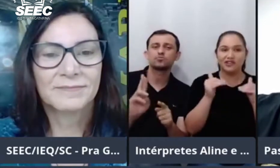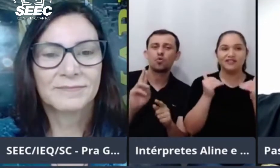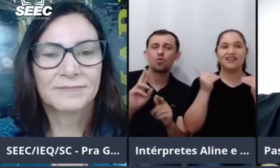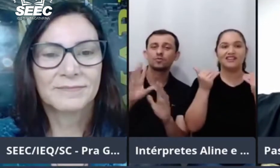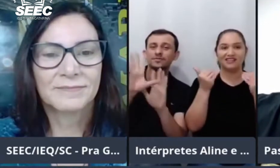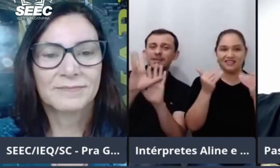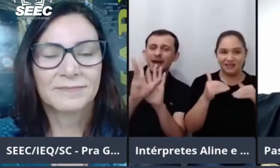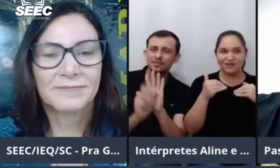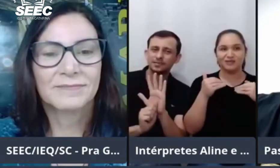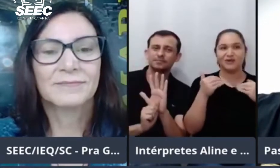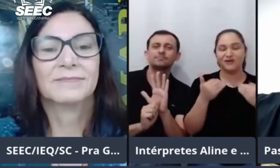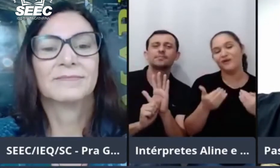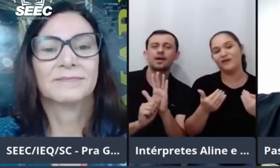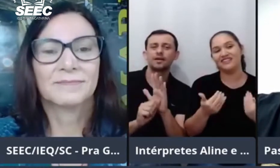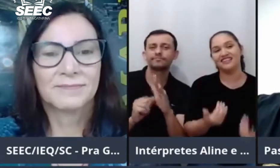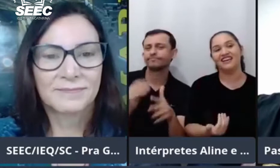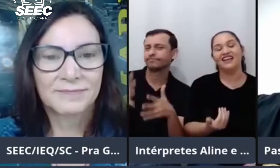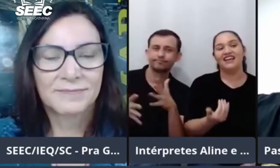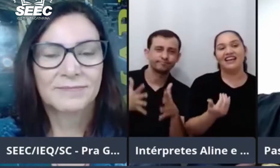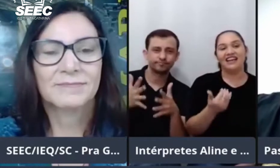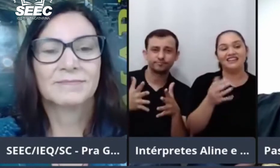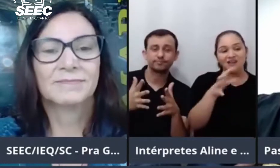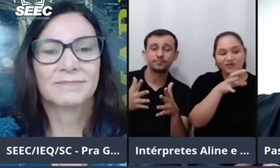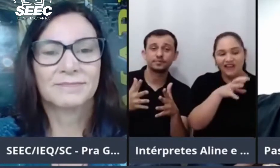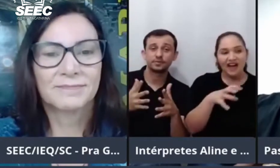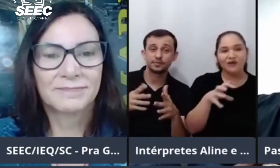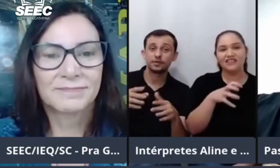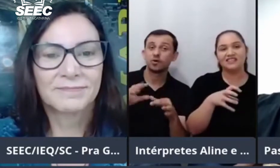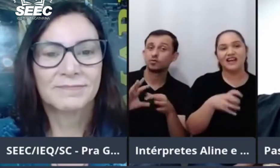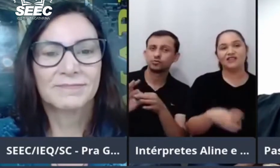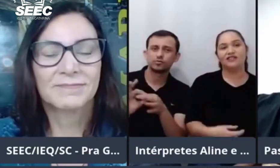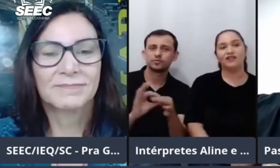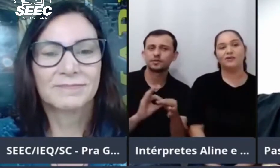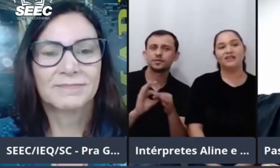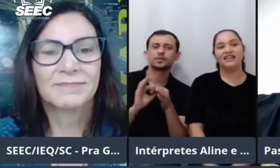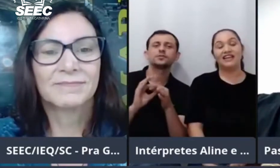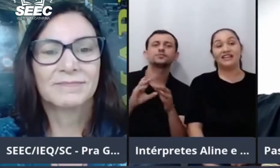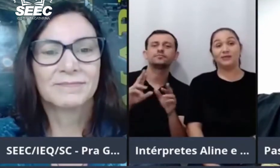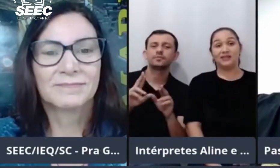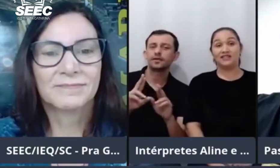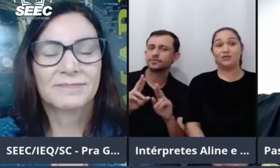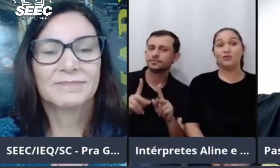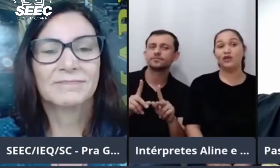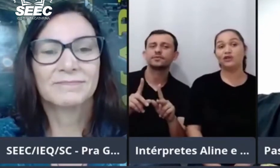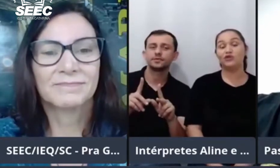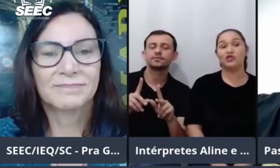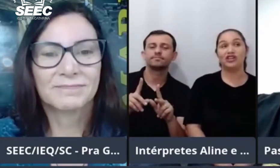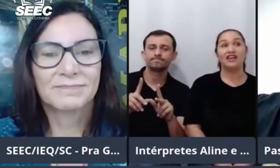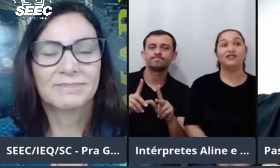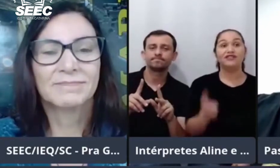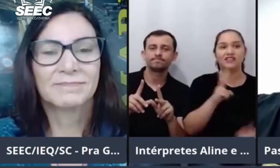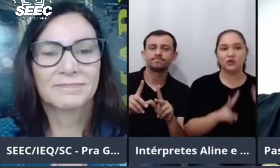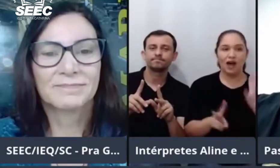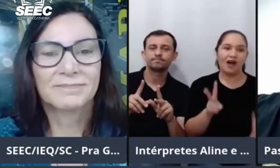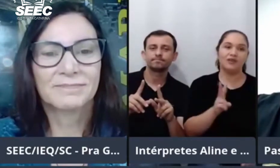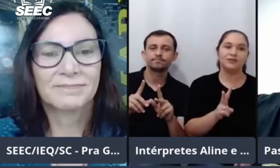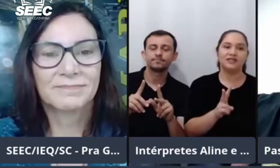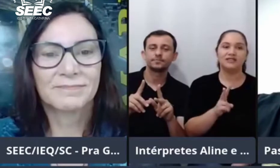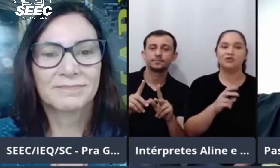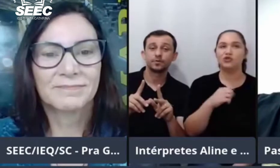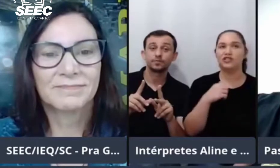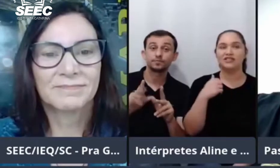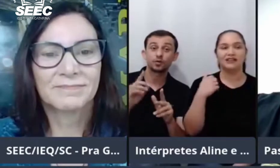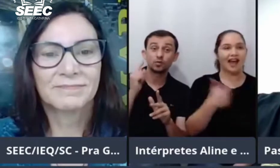gente repetir várias vezes a mesma coisa, não está organizado da forma dele, eles precisam muito de visual,